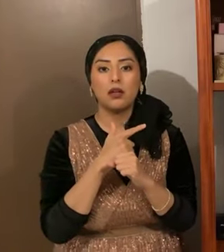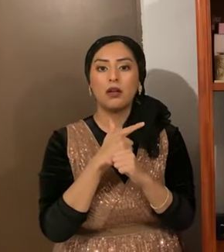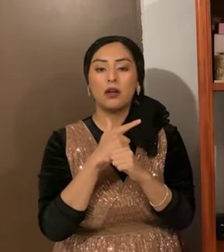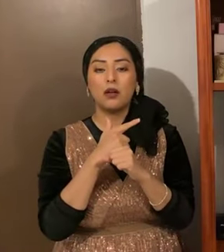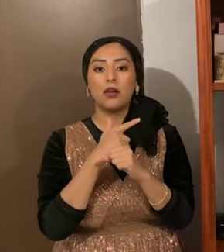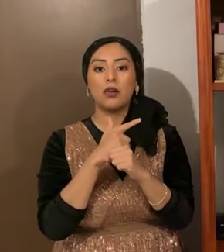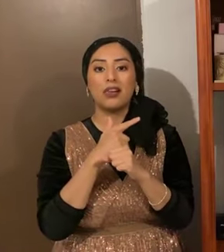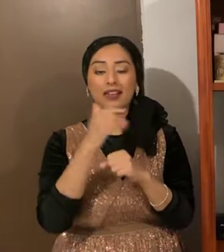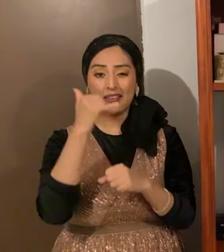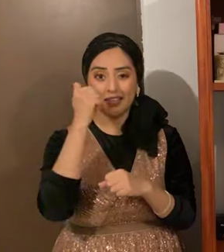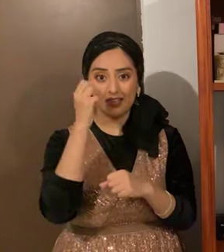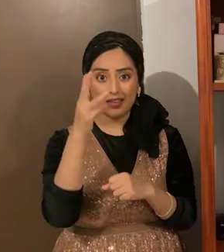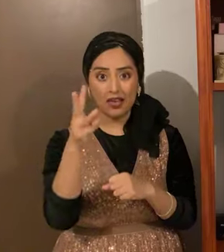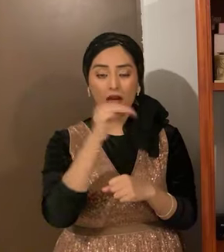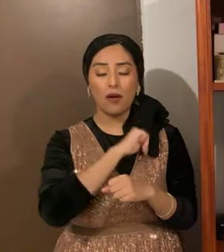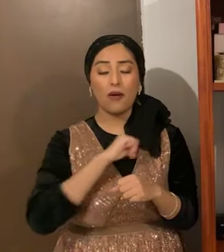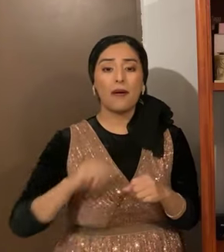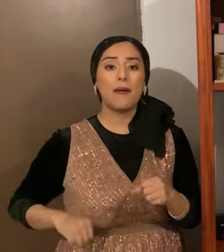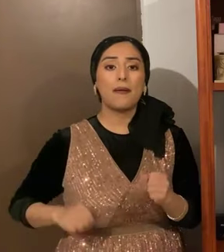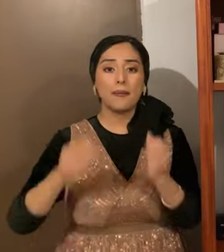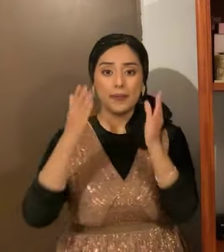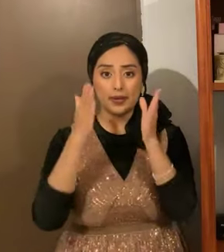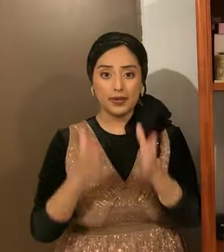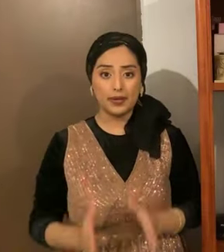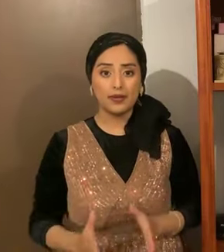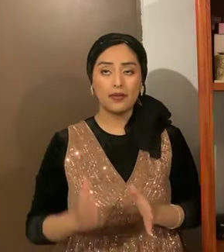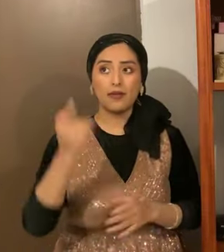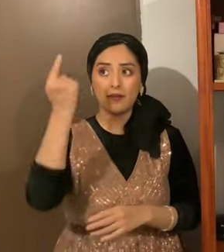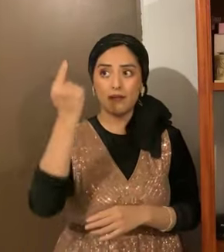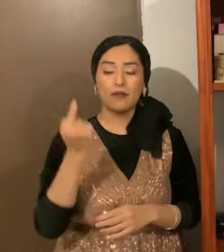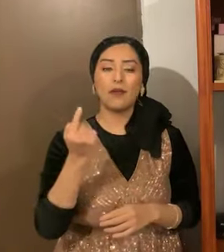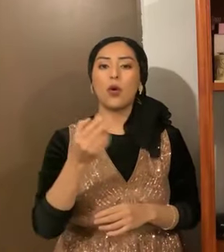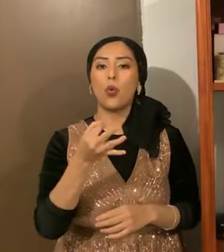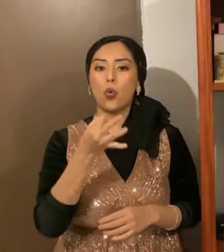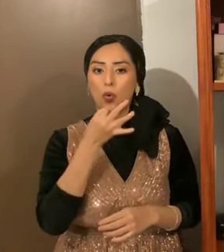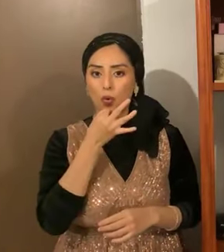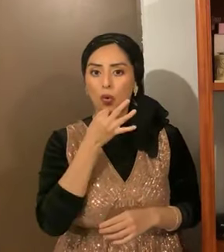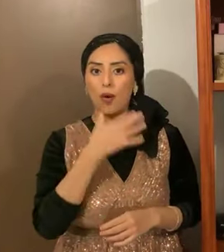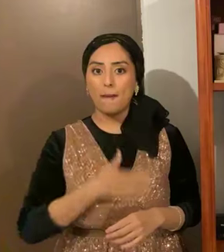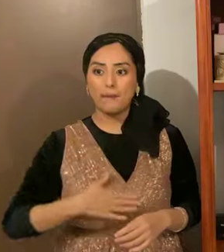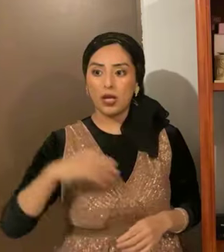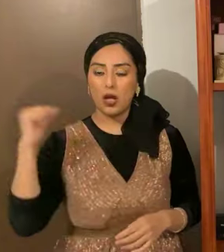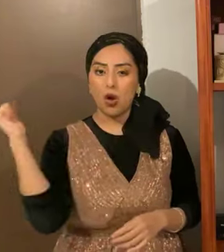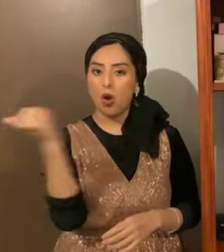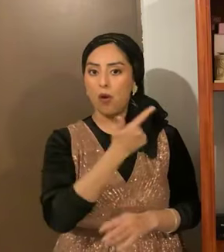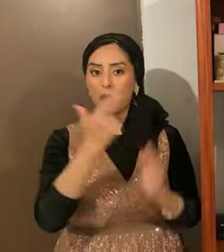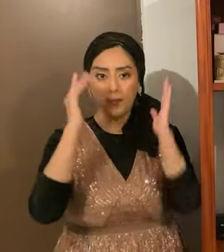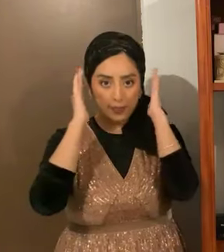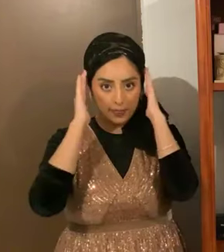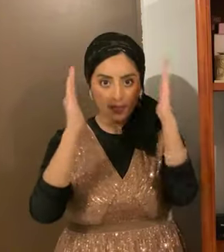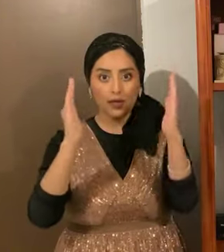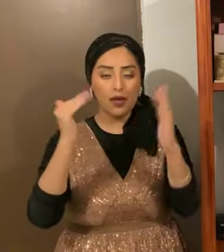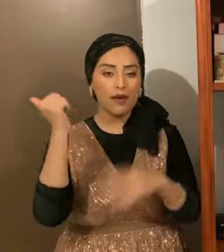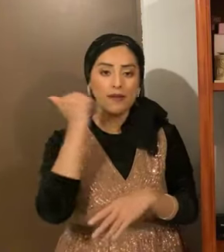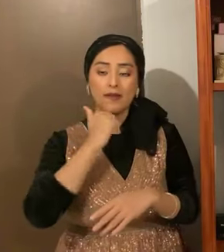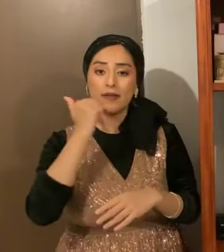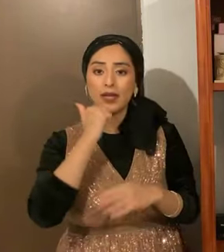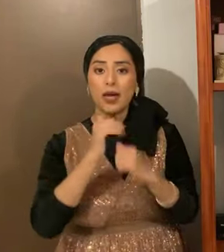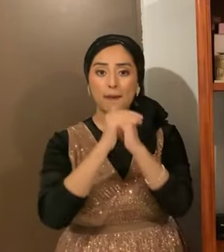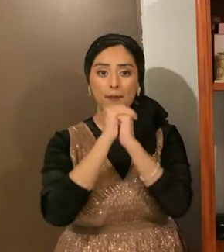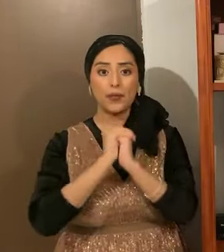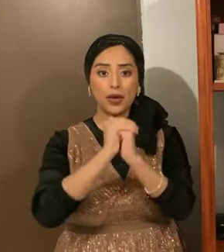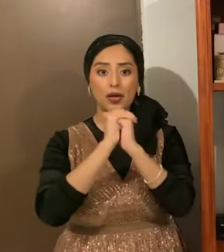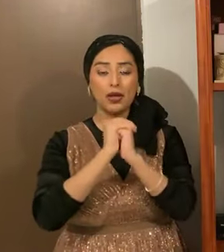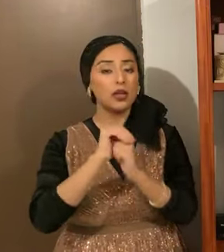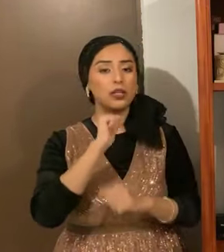Señor, véanme por favor tantito, Yahshua Mashiach viene pronto. Todos debemos de estar orando, no